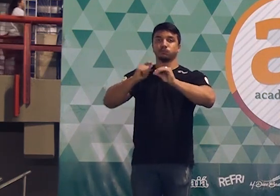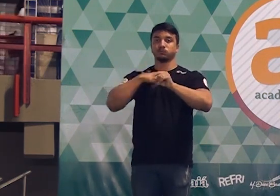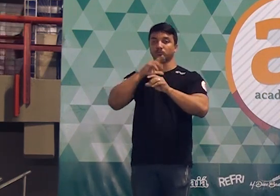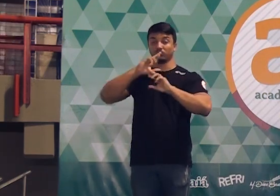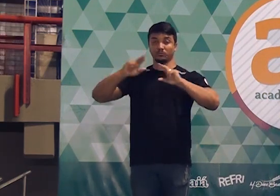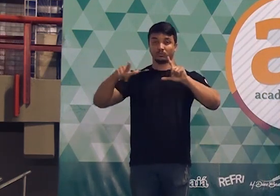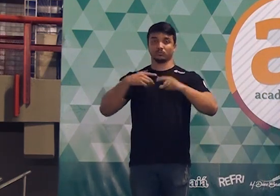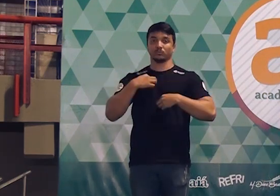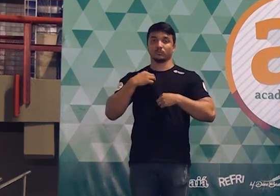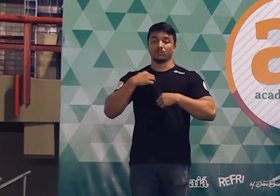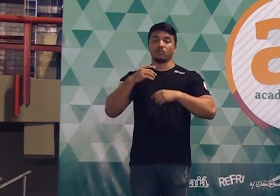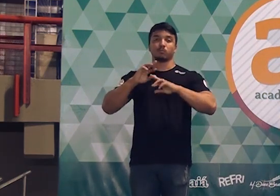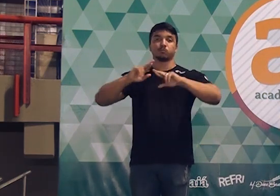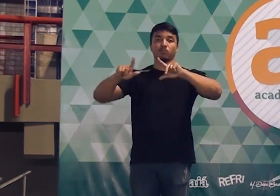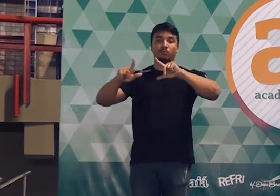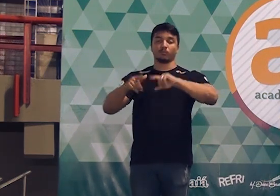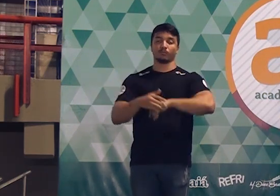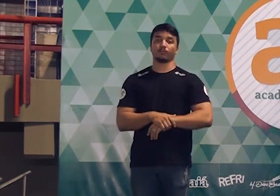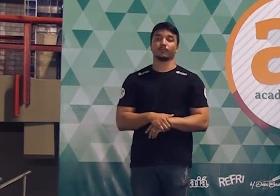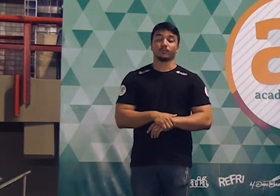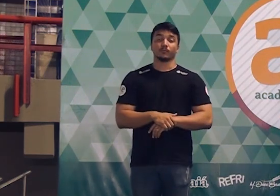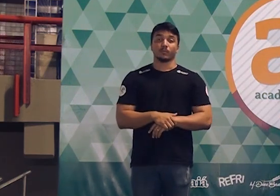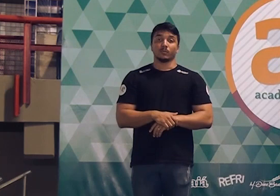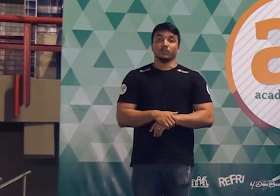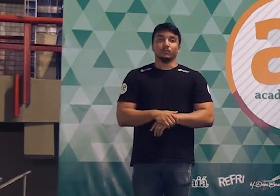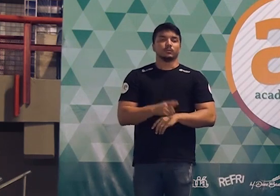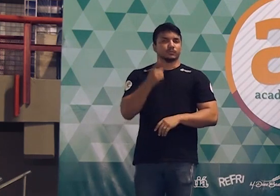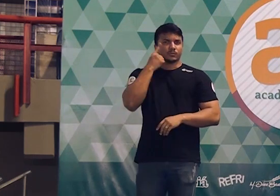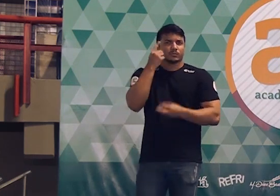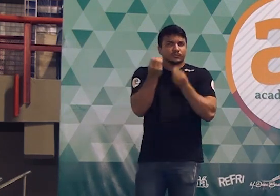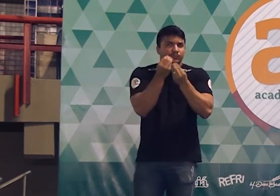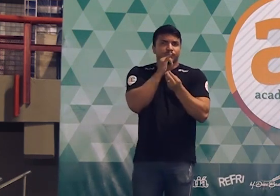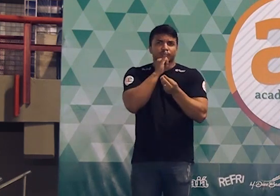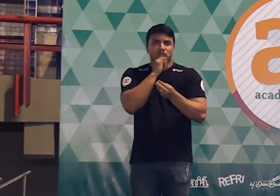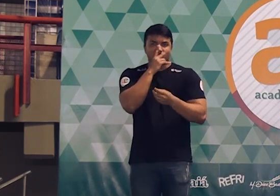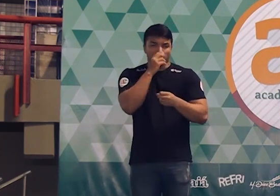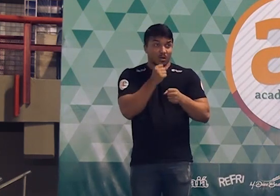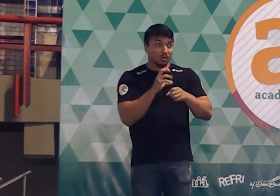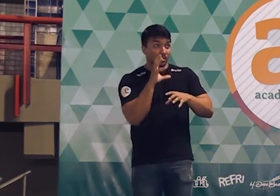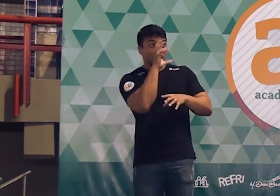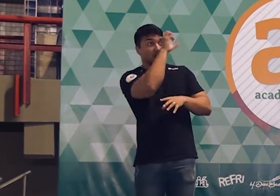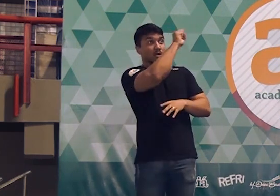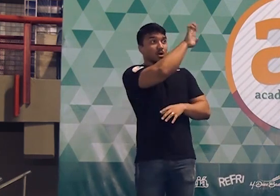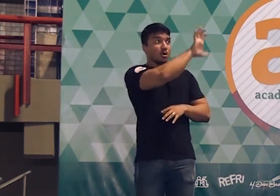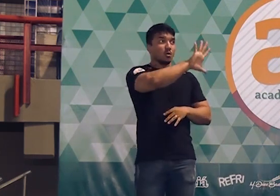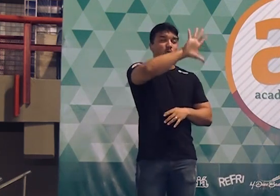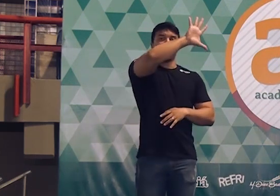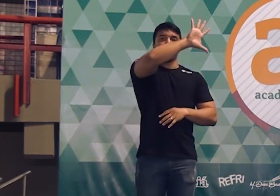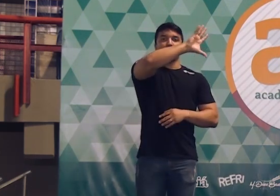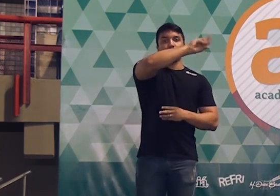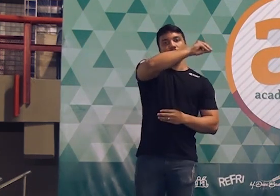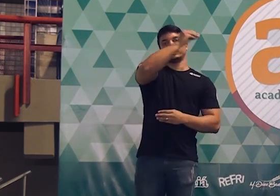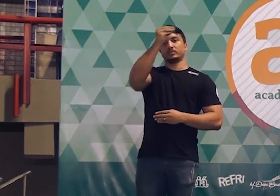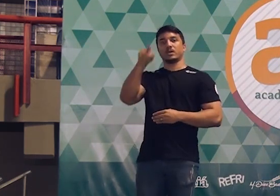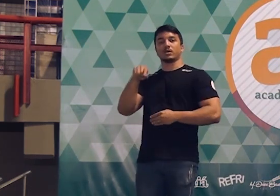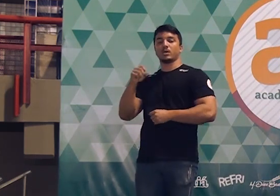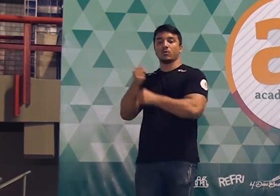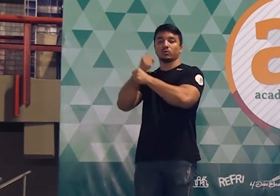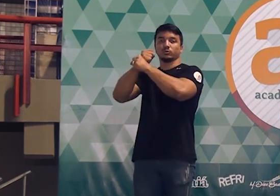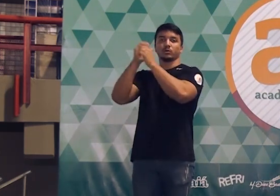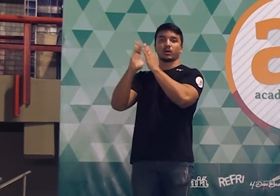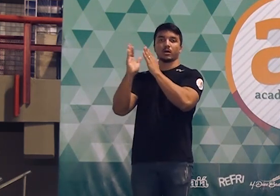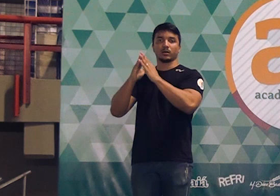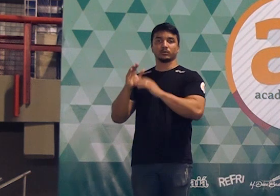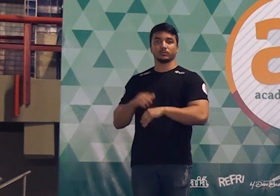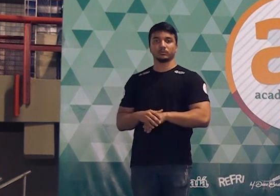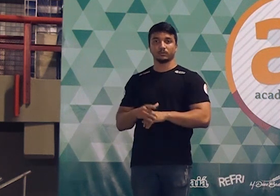grossos. Outra coisa, faz sentido eu ir buscar tijolo na Europa para construir casa no Brasil?